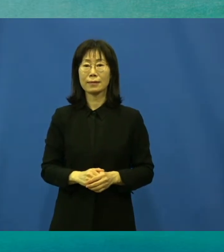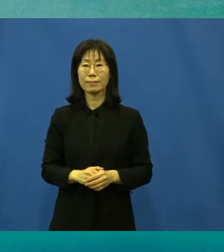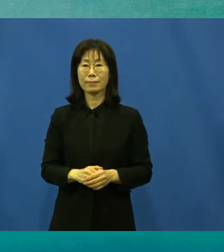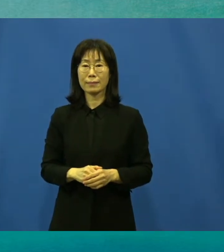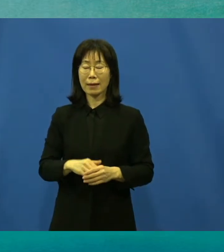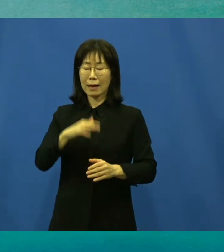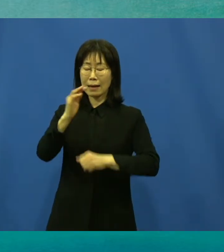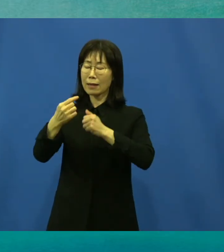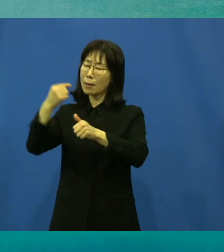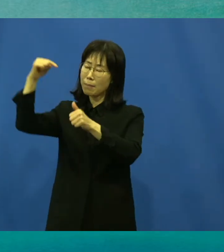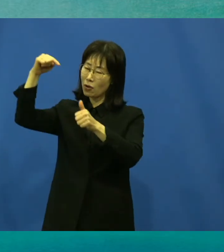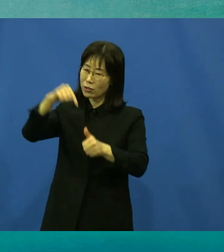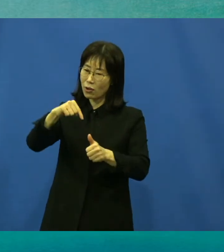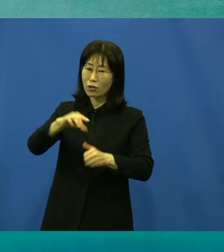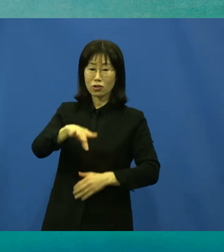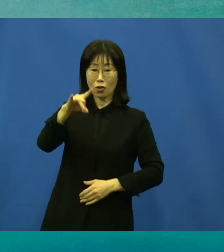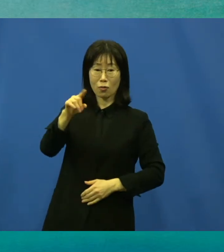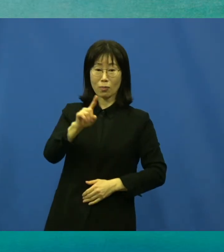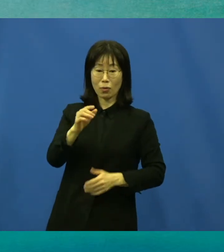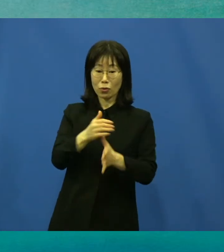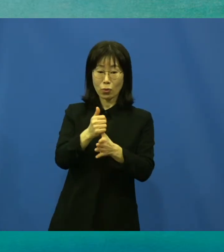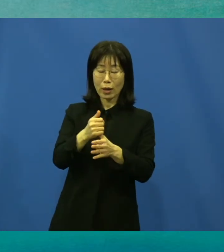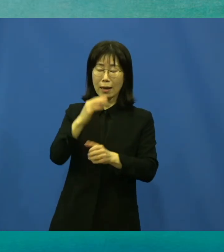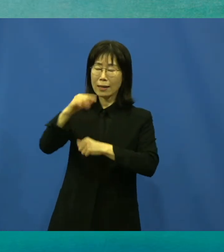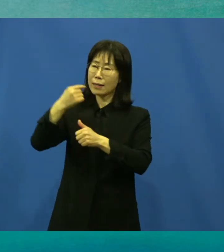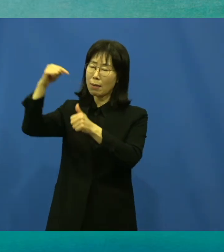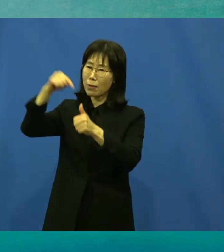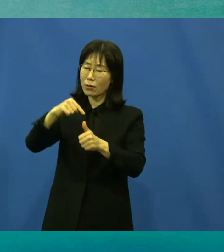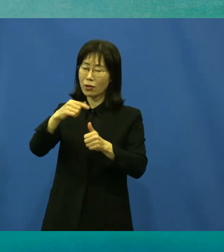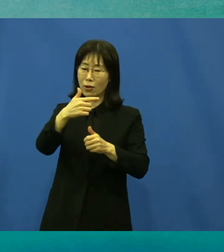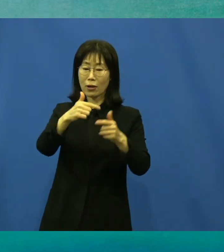불순종에서 순종의 길로 돌이키는 일이 이렇게 복잡하고